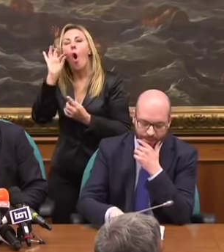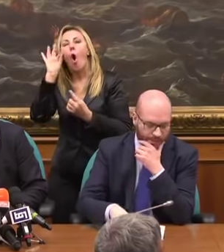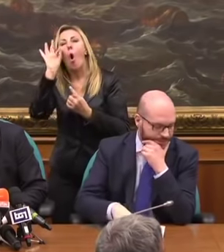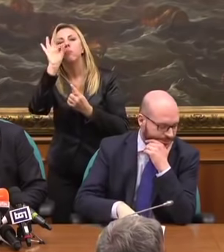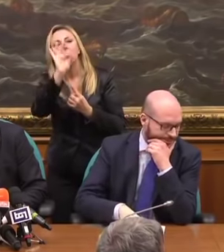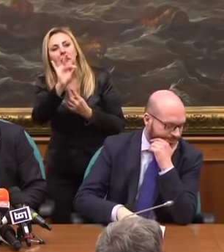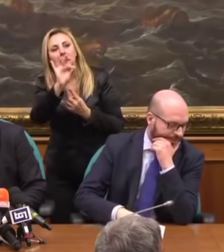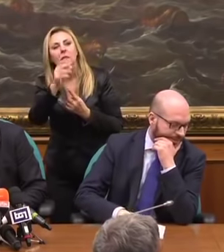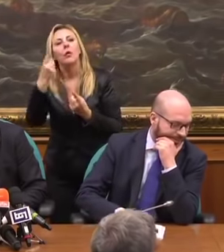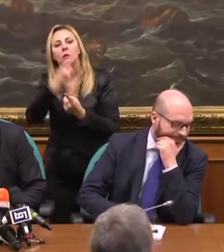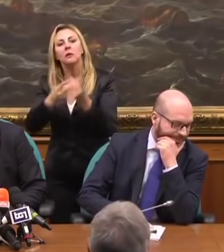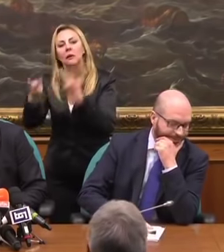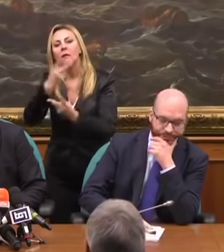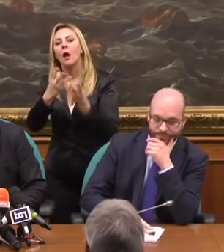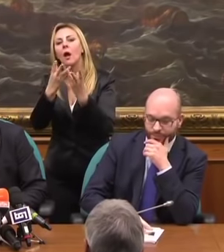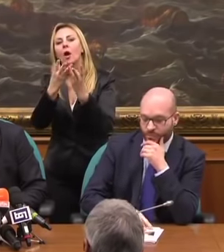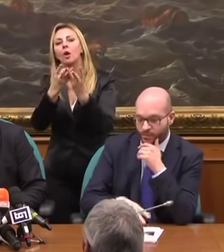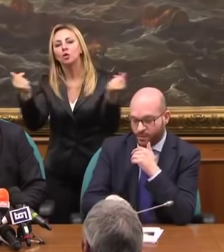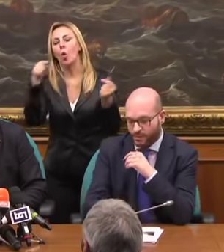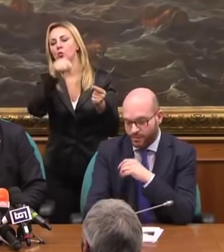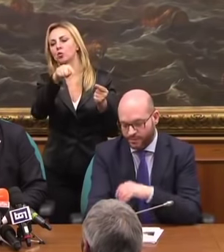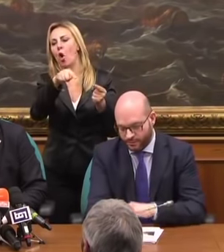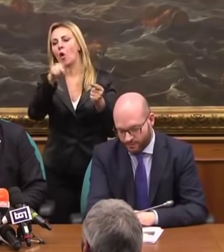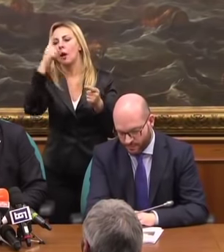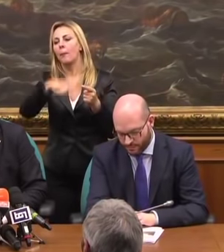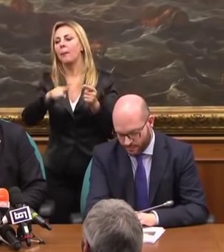velocemente possibile la disciplina.